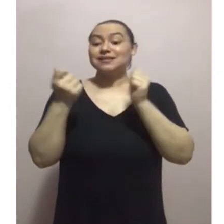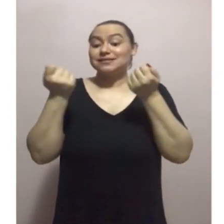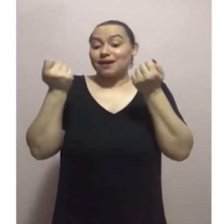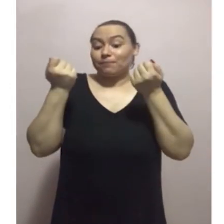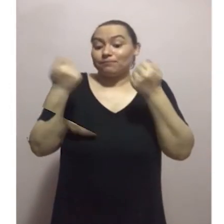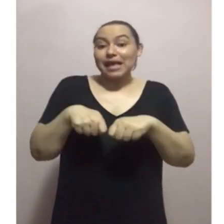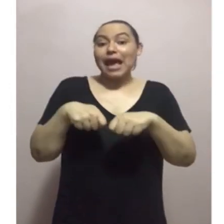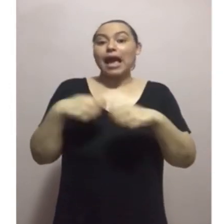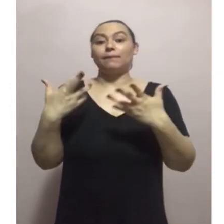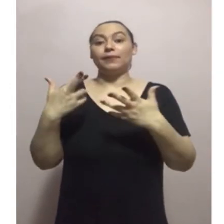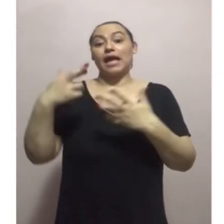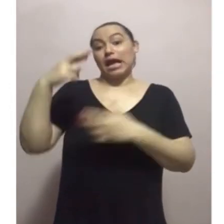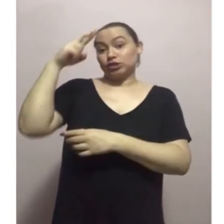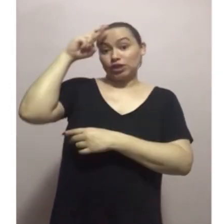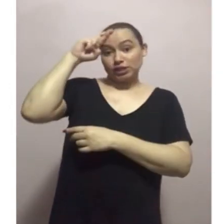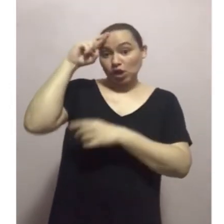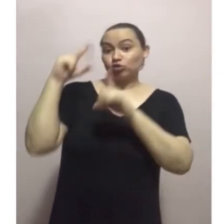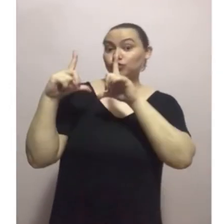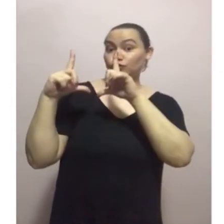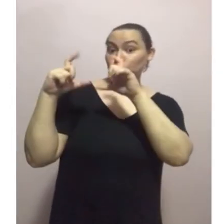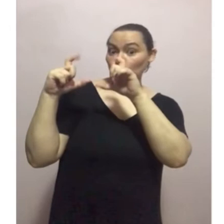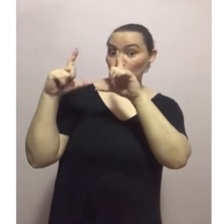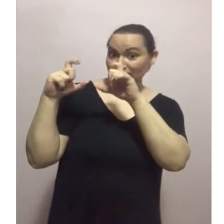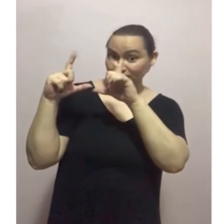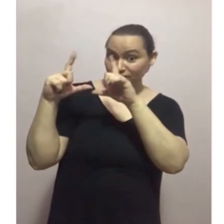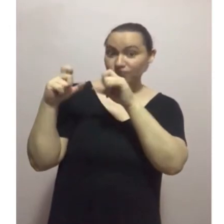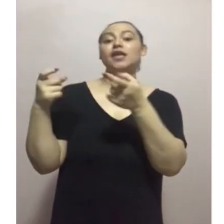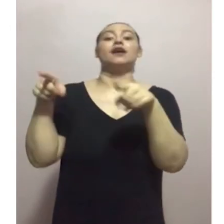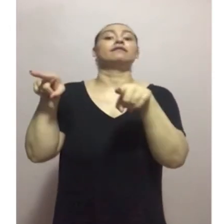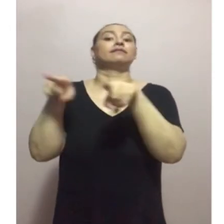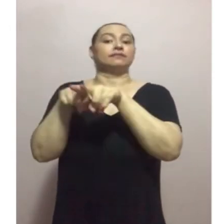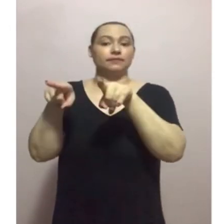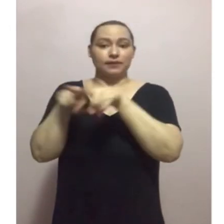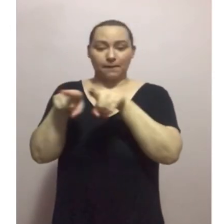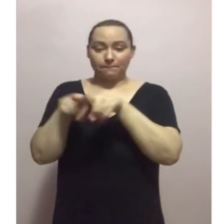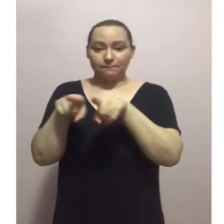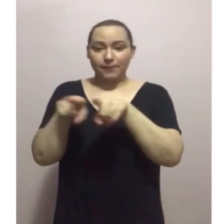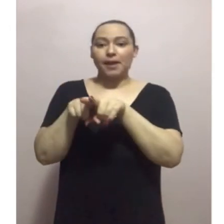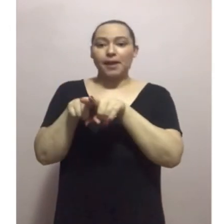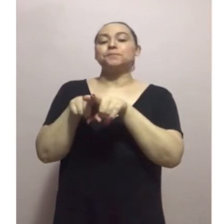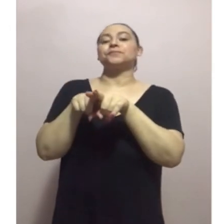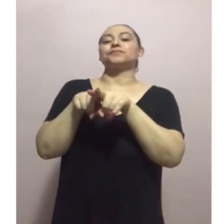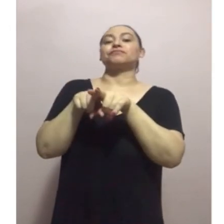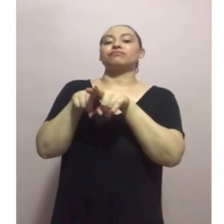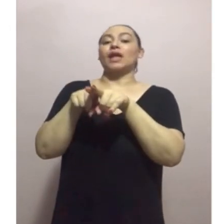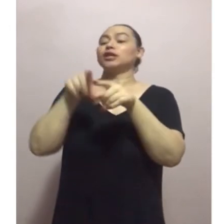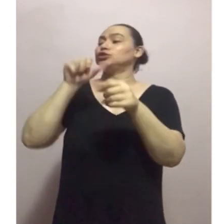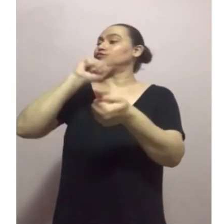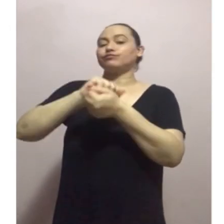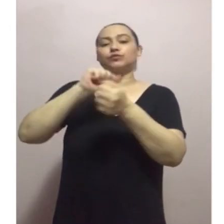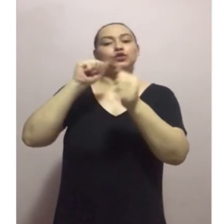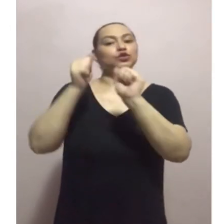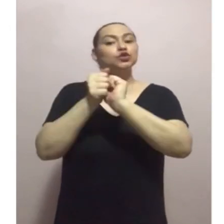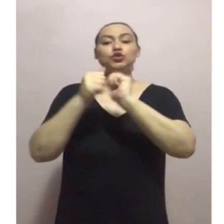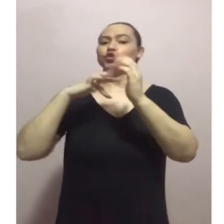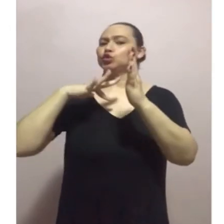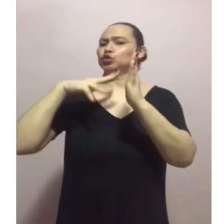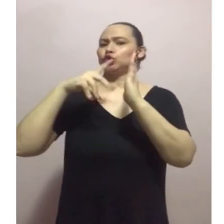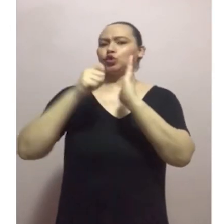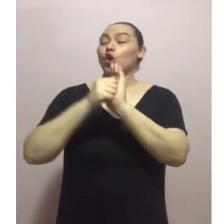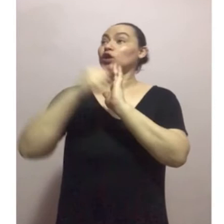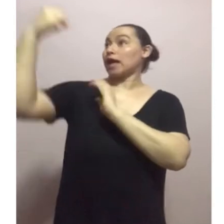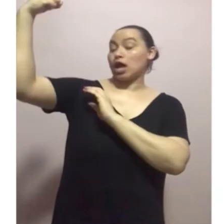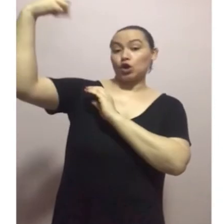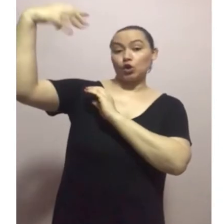mediação do A audiovisual, direção né? de fotografia, né? Então a gente tinha um diretor de fotografia, a gente tinha que adaptar toda a